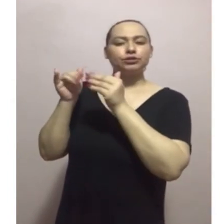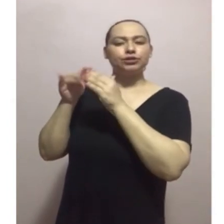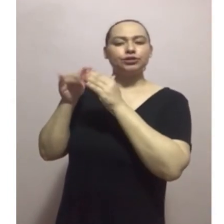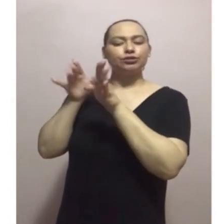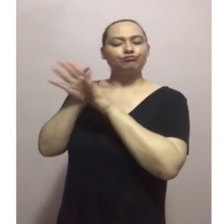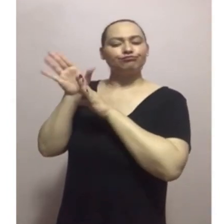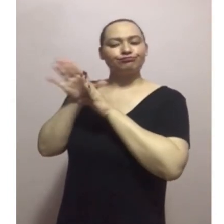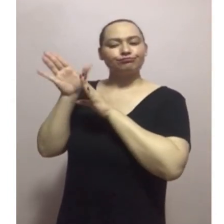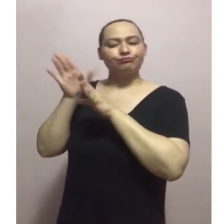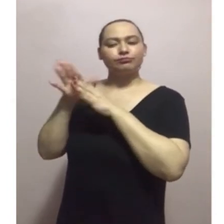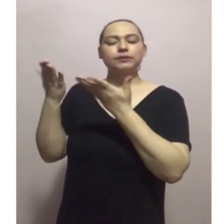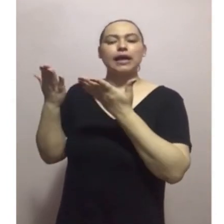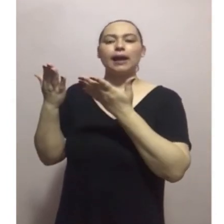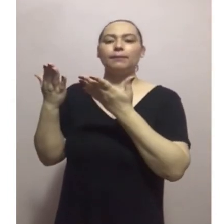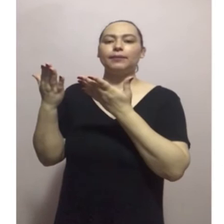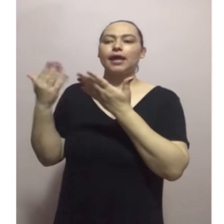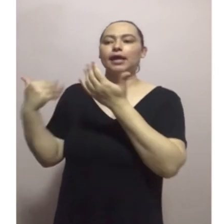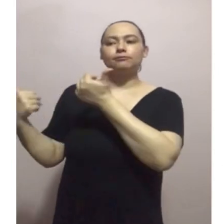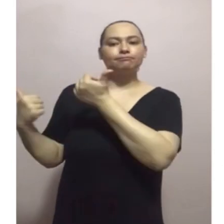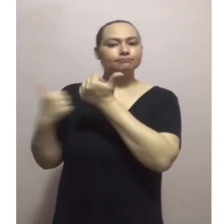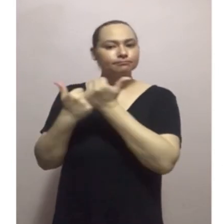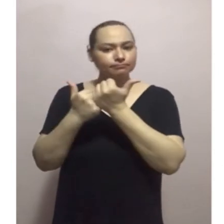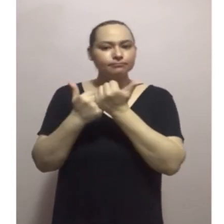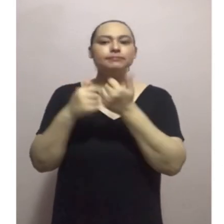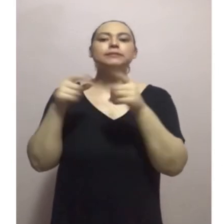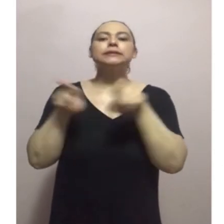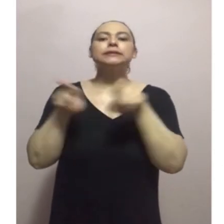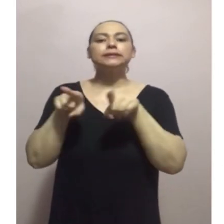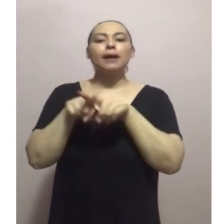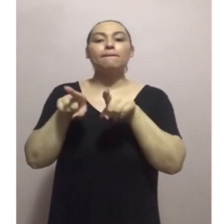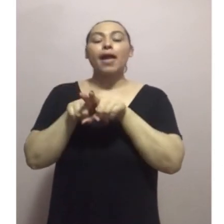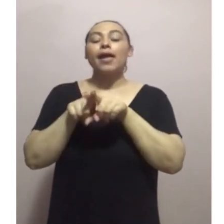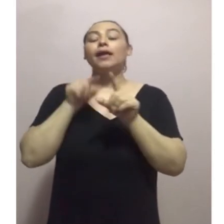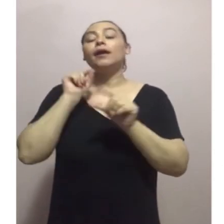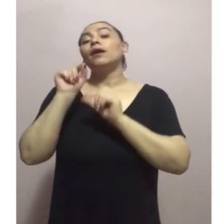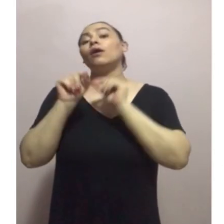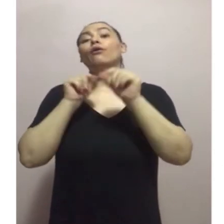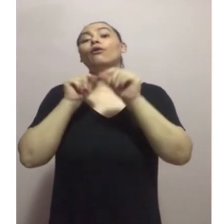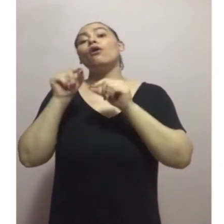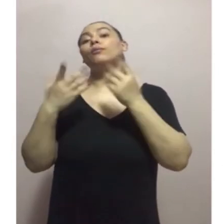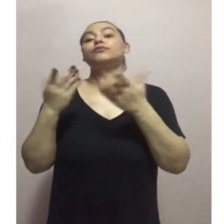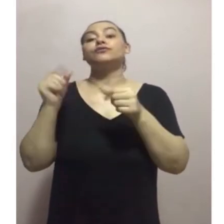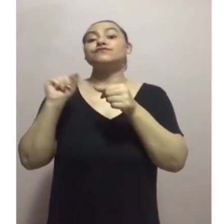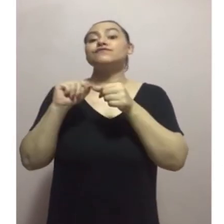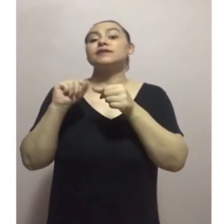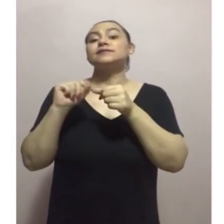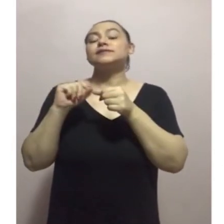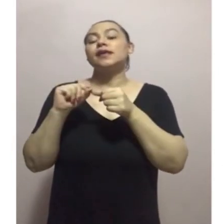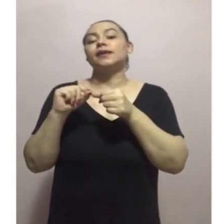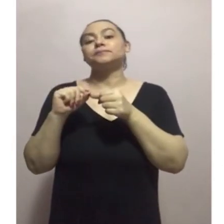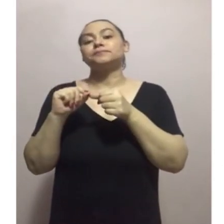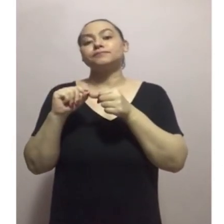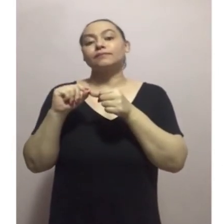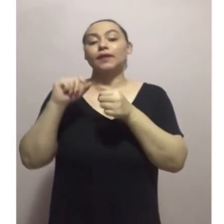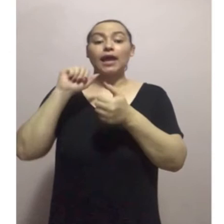meus prováveis parceiros de audiovisual, para ver se a gente conseguia